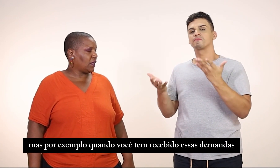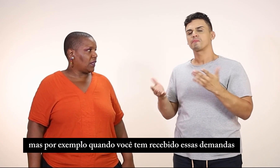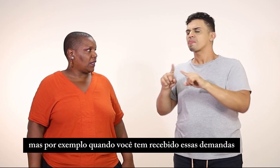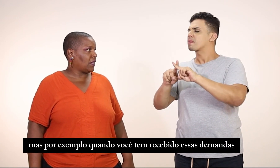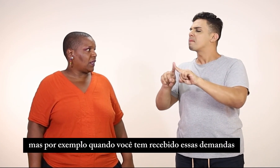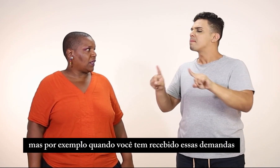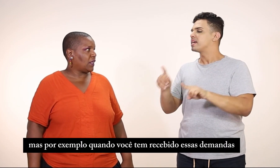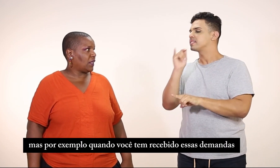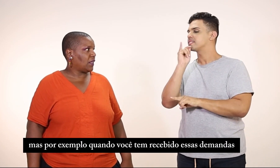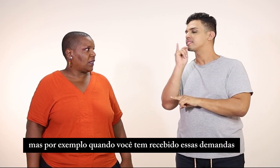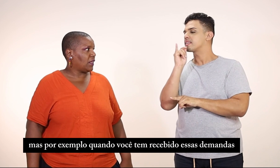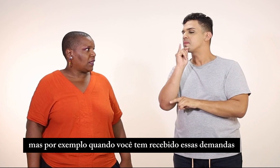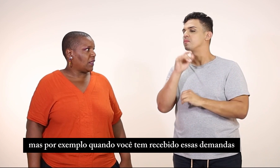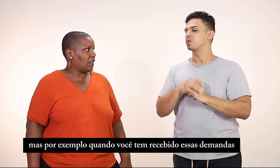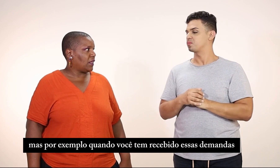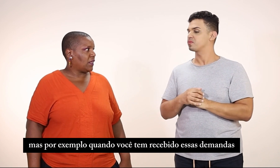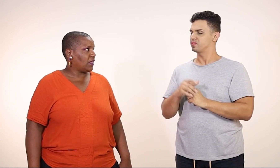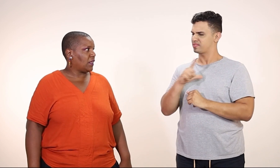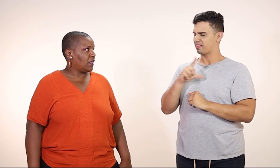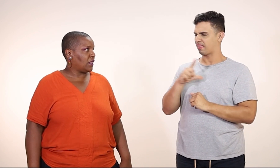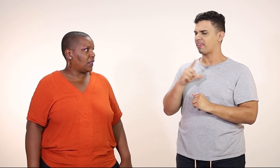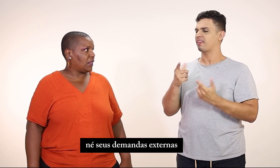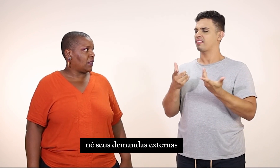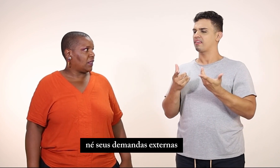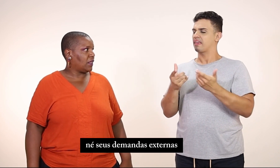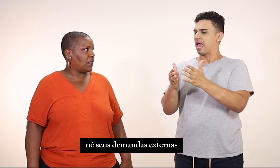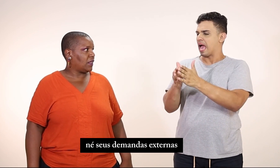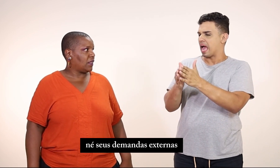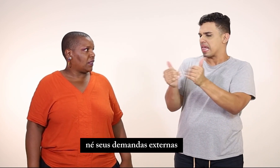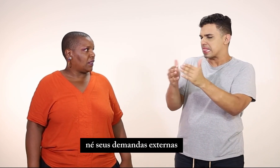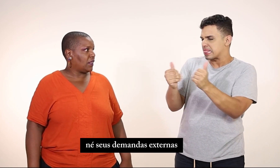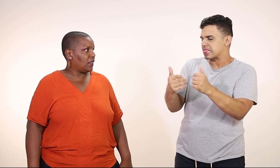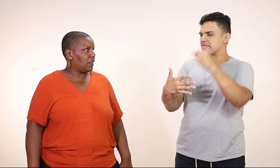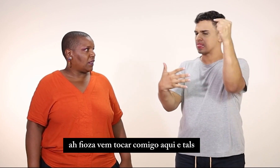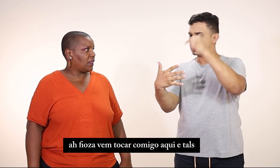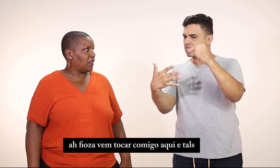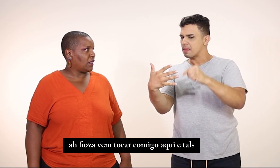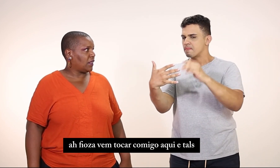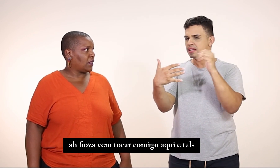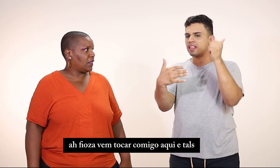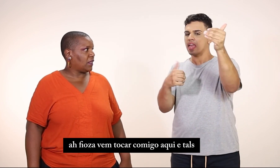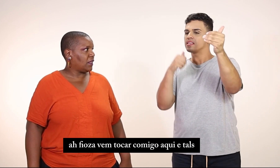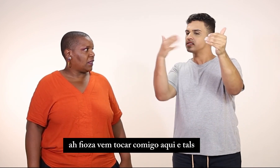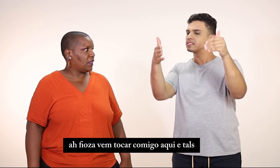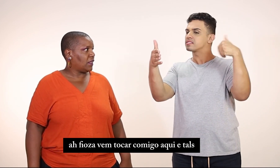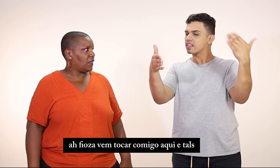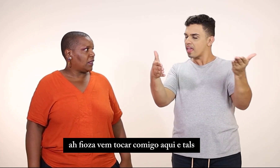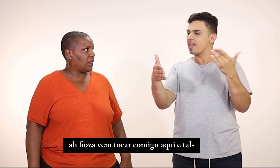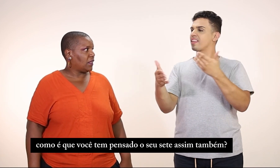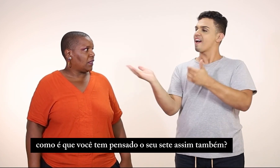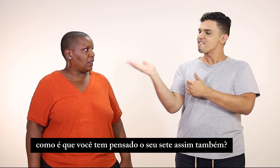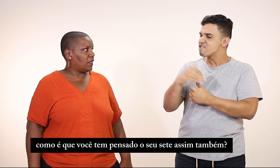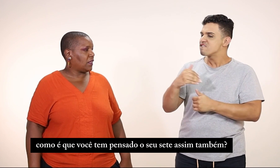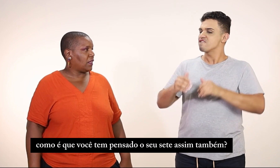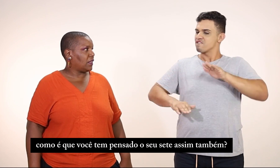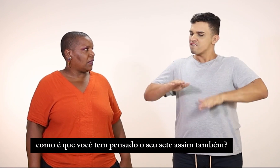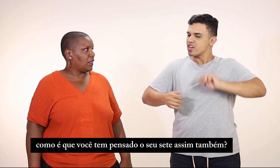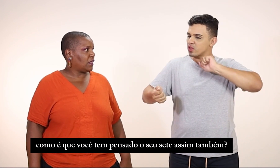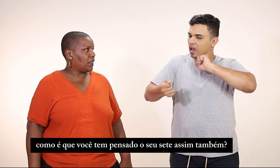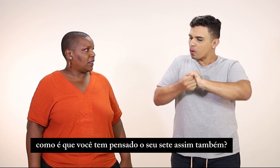você tem recebido essas demandas, né? Essas demandas externas, Fiuza, vem tocar comigo aqui e tal. Como é que você tem pensado